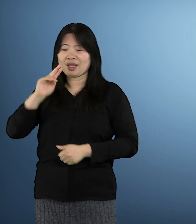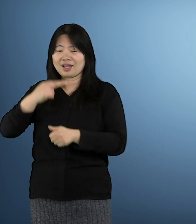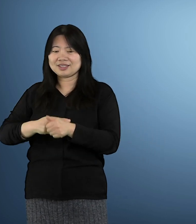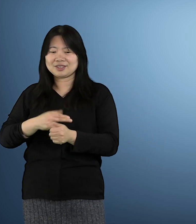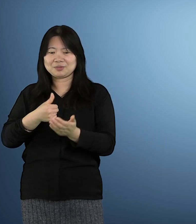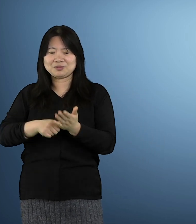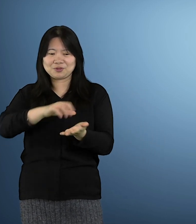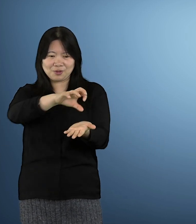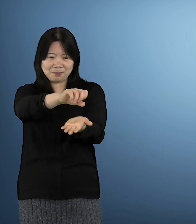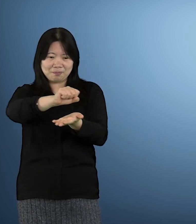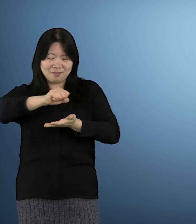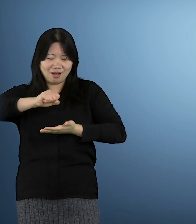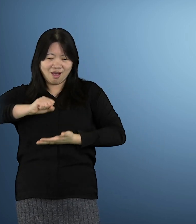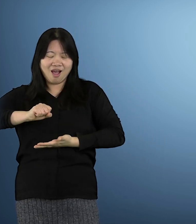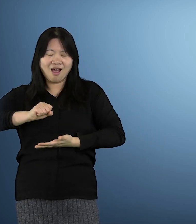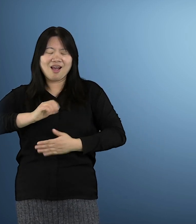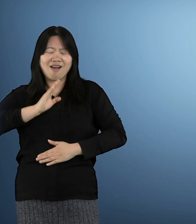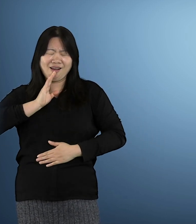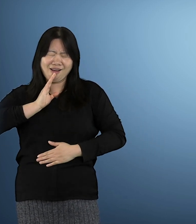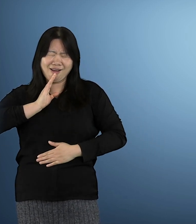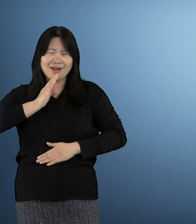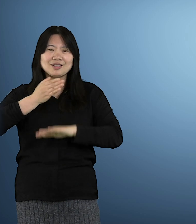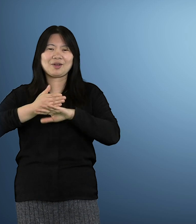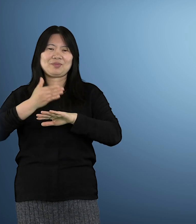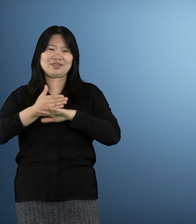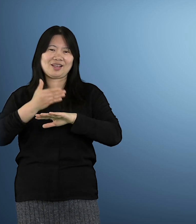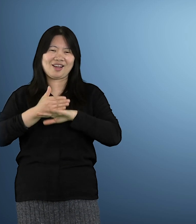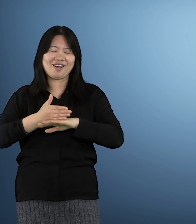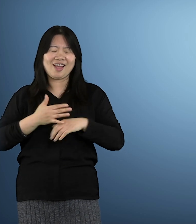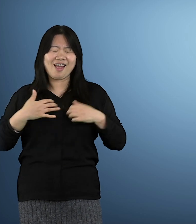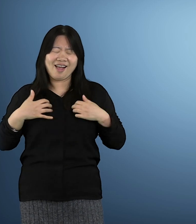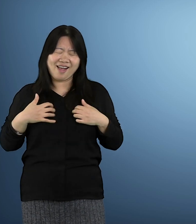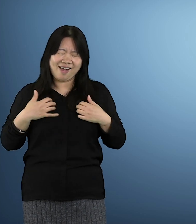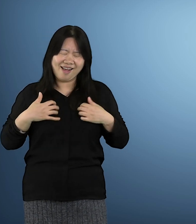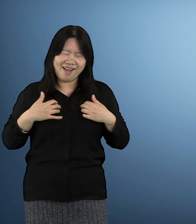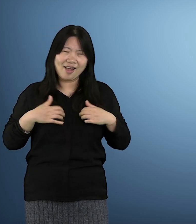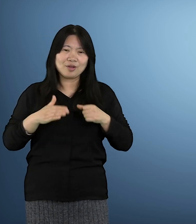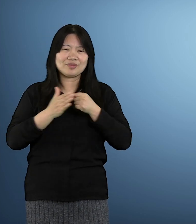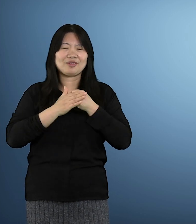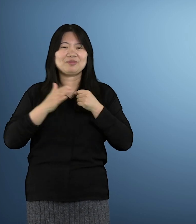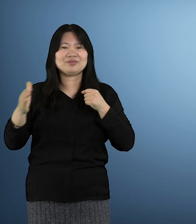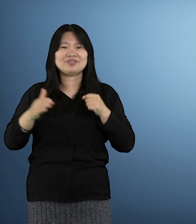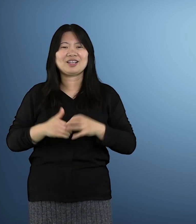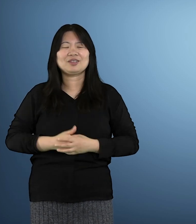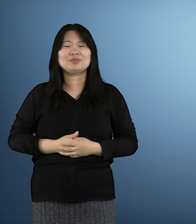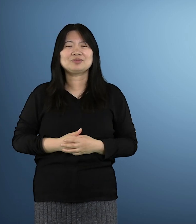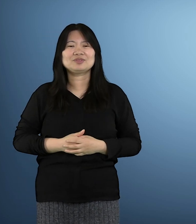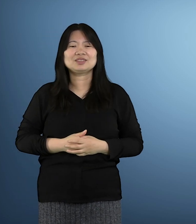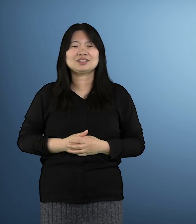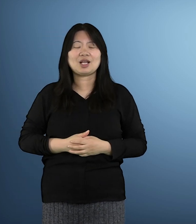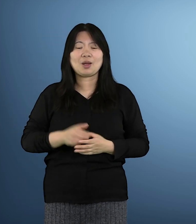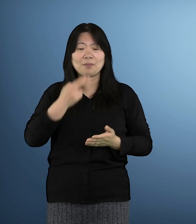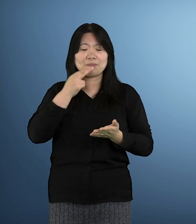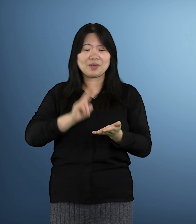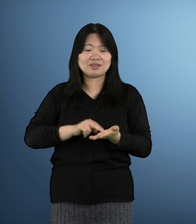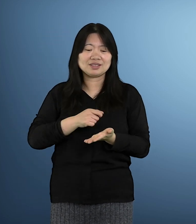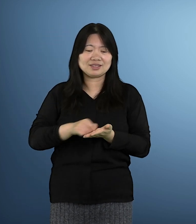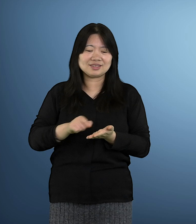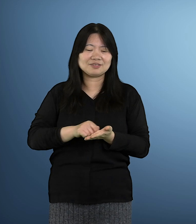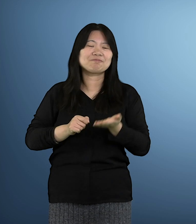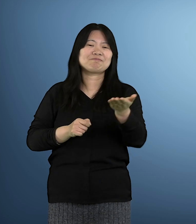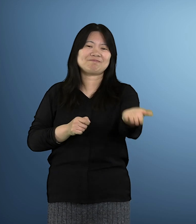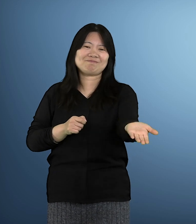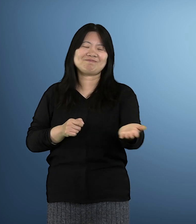받아들고 참 감사하고 기쁜 마음에 이 편지를 쓰게